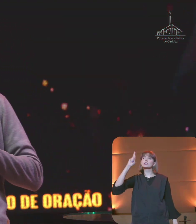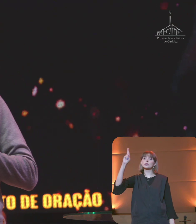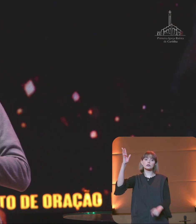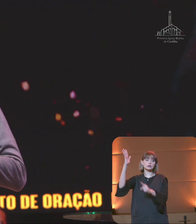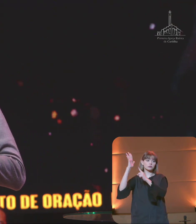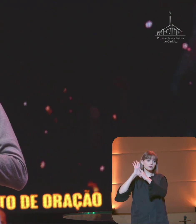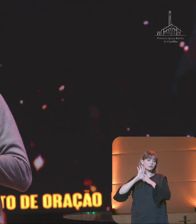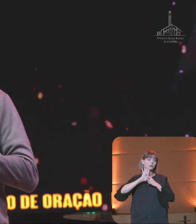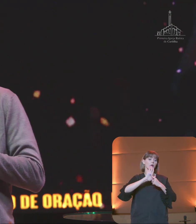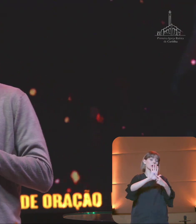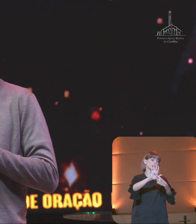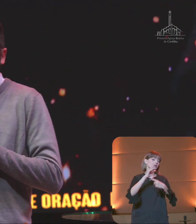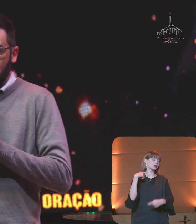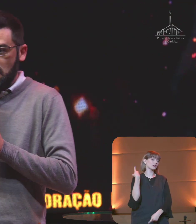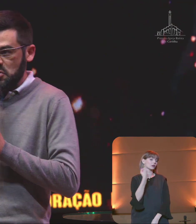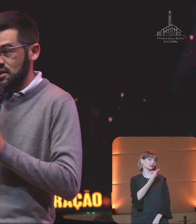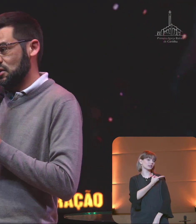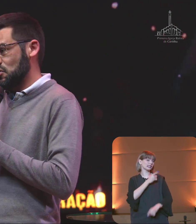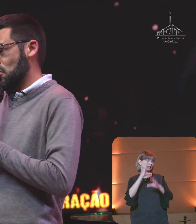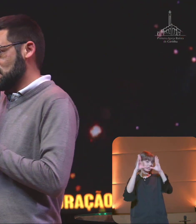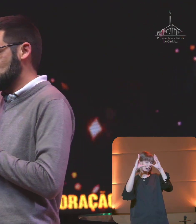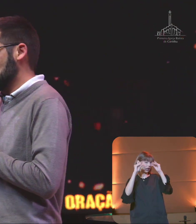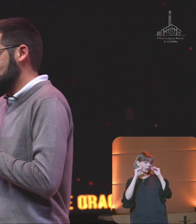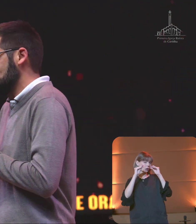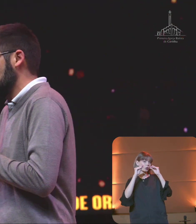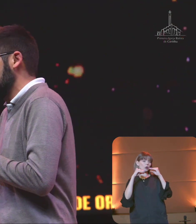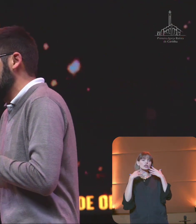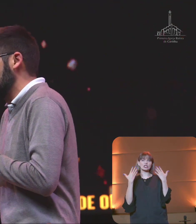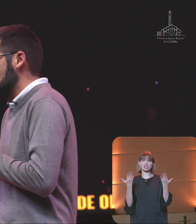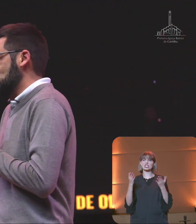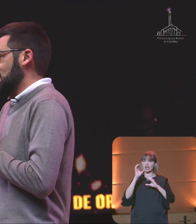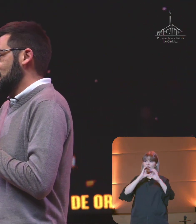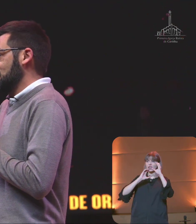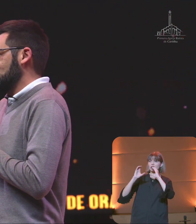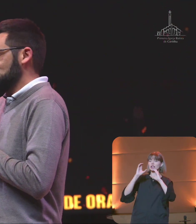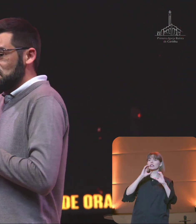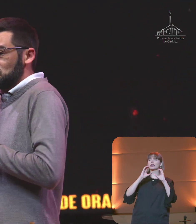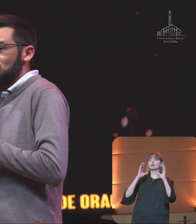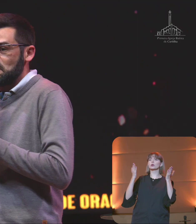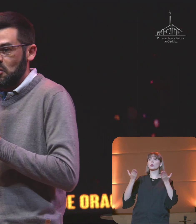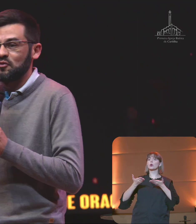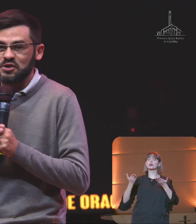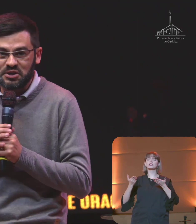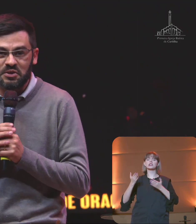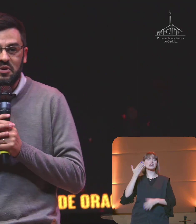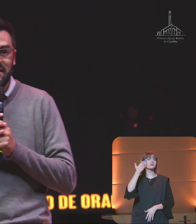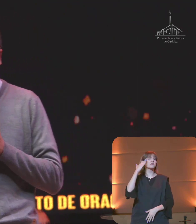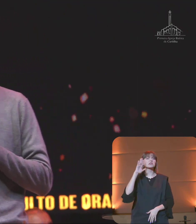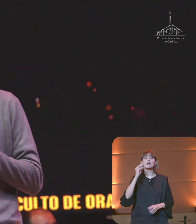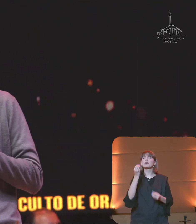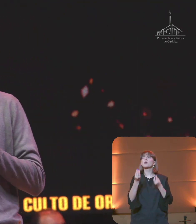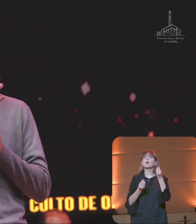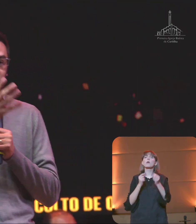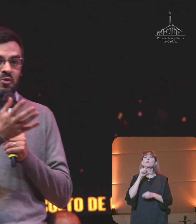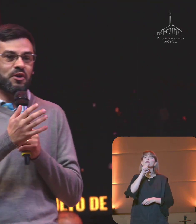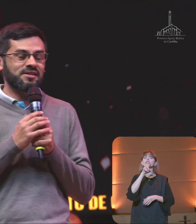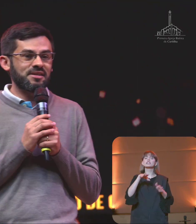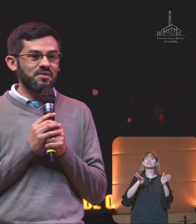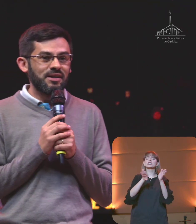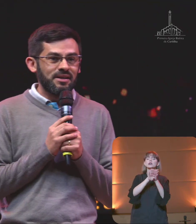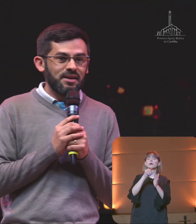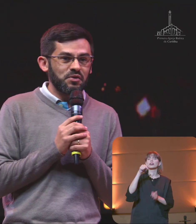cada um de nós. E nessa noite, como a Mônica começou aqui falando, a gente não sabe como você chegou aqui. Eu não conheço o